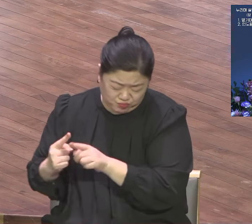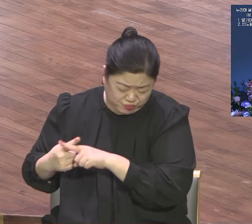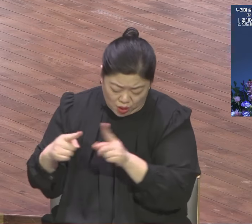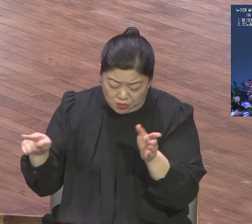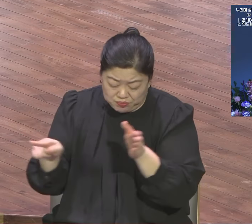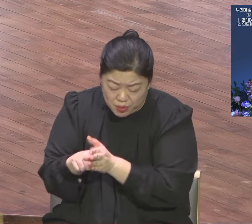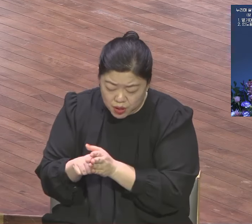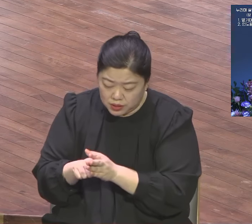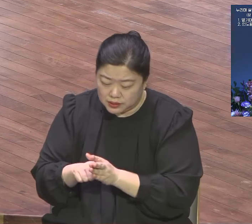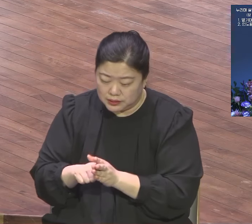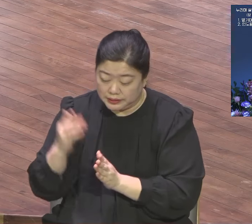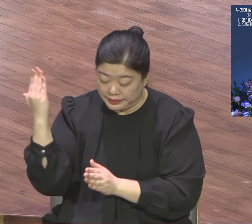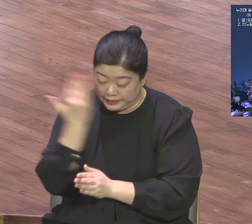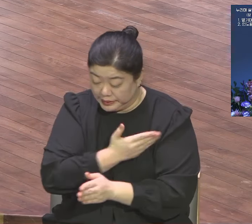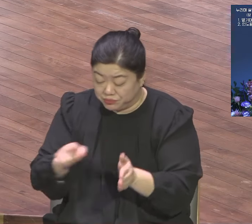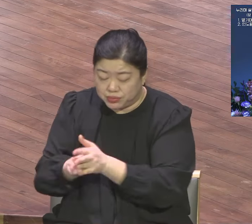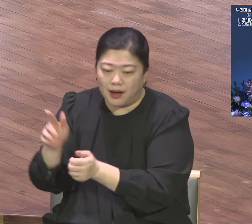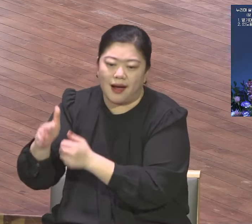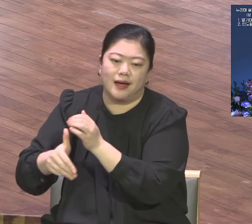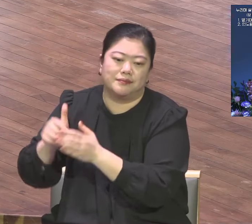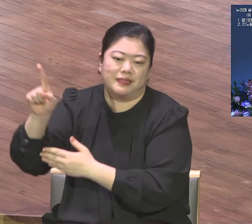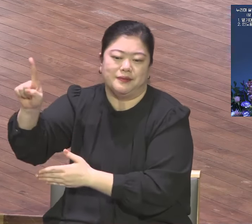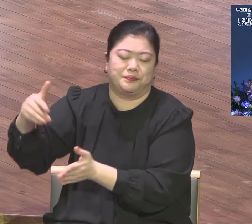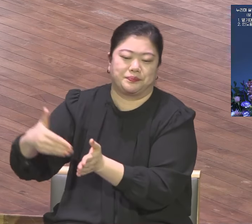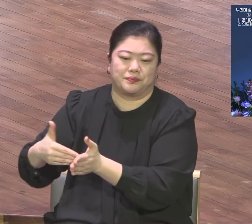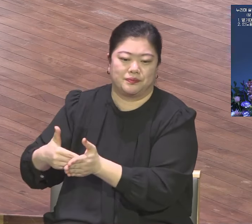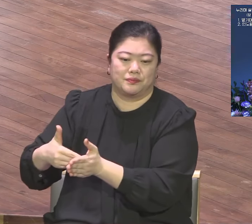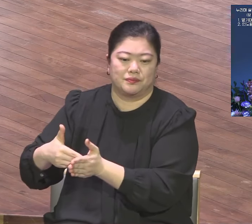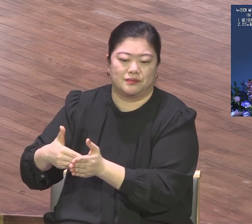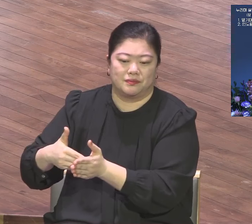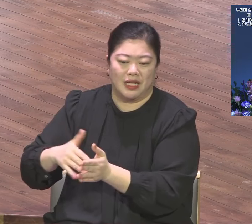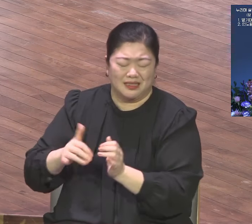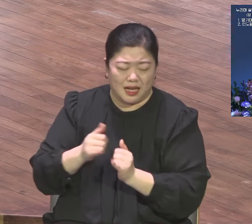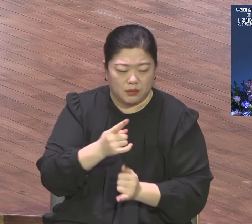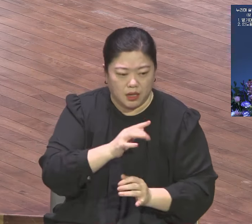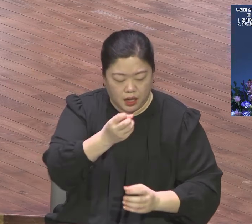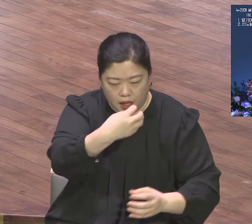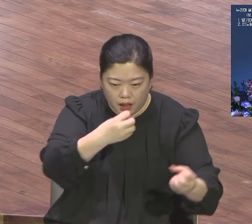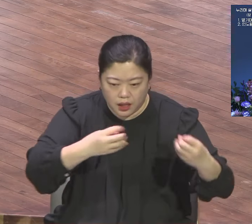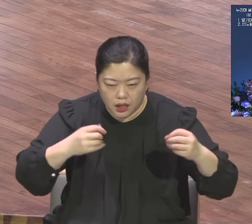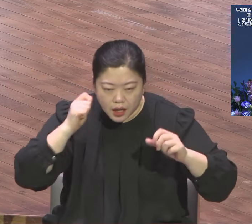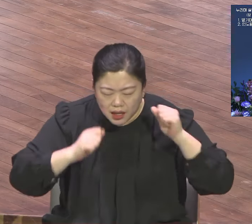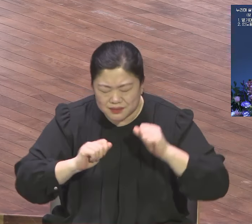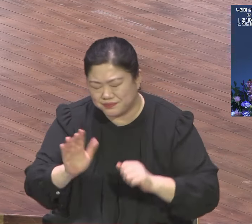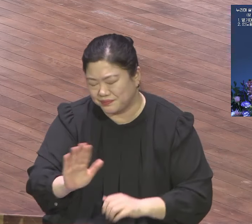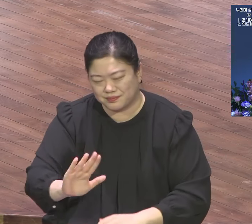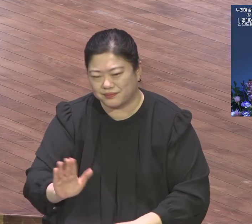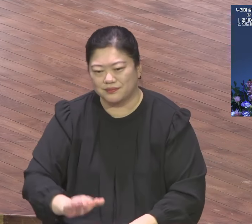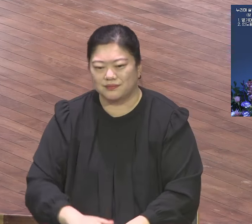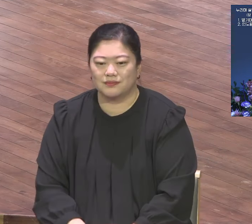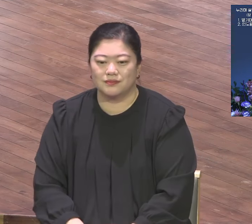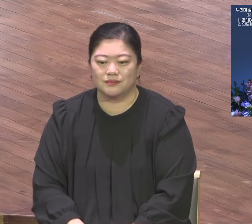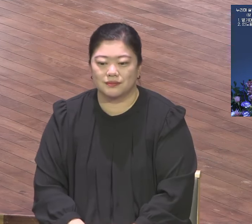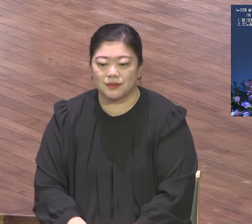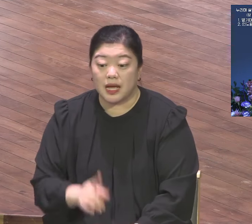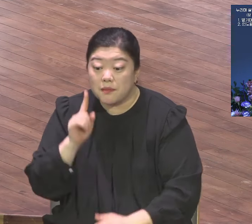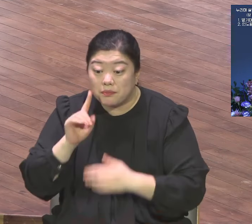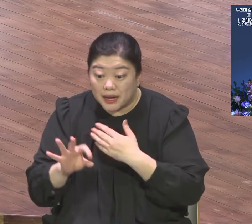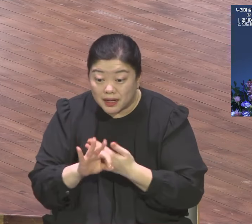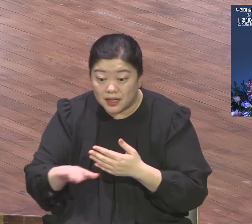여러분이 뭔가 의심이 가고 자신의 것을 붙잡고 있으면요, 어떻게 되느냐, 허우적거리는 삶을